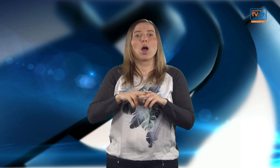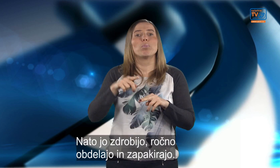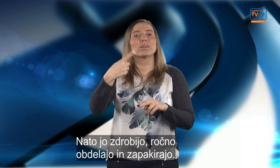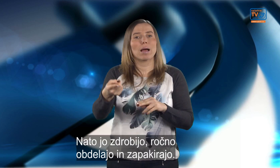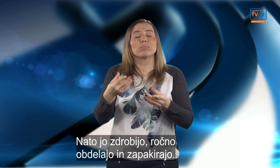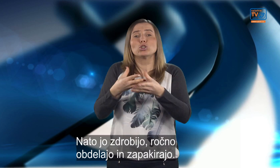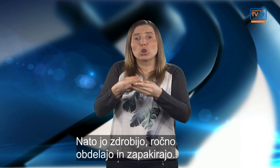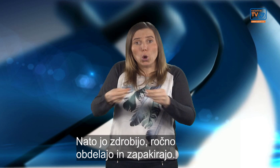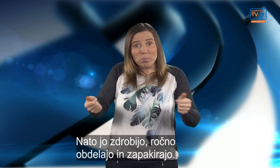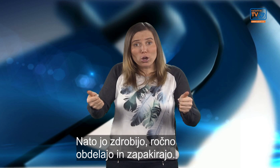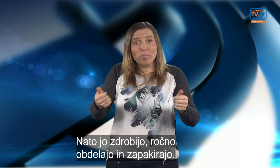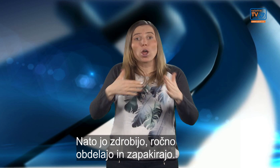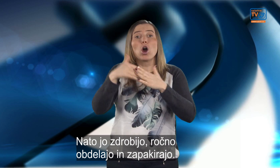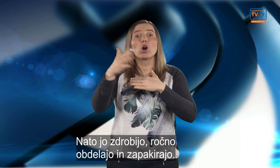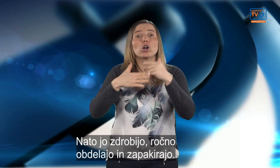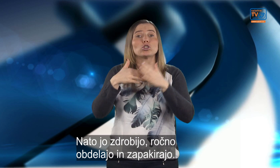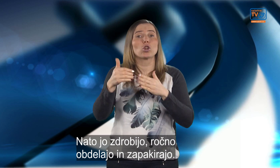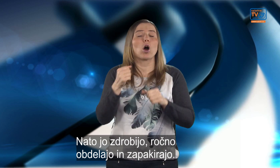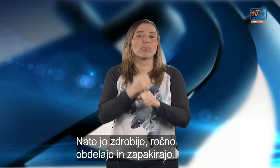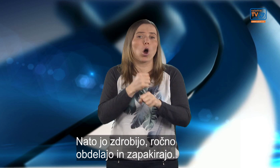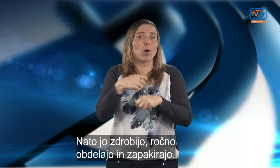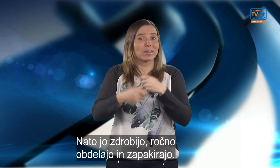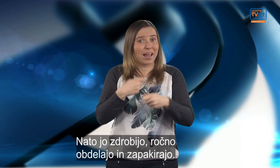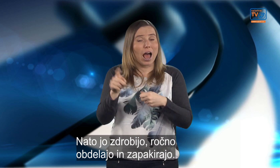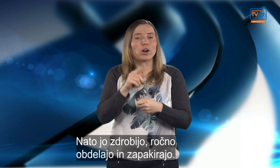Nato jo zdrobijo, ročno obdelajo in zapakirajo.